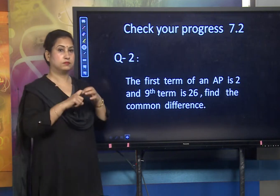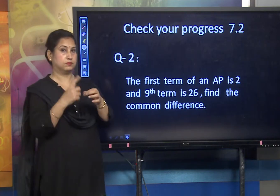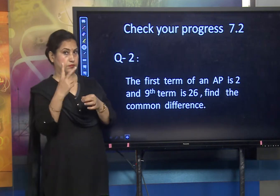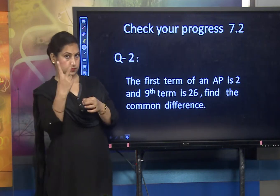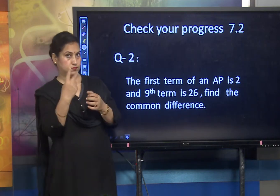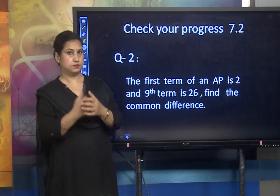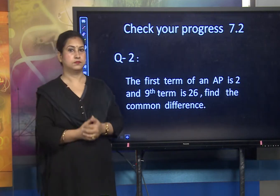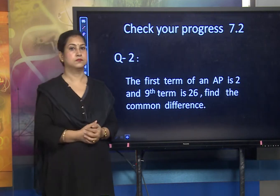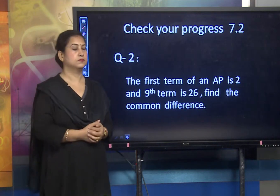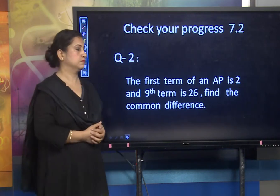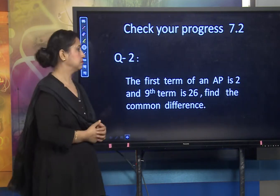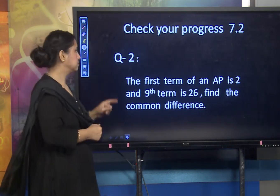आइए क्वेश्चन नंबर 2 करते हैं।